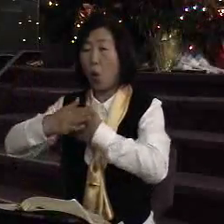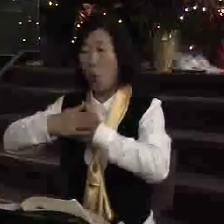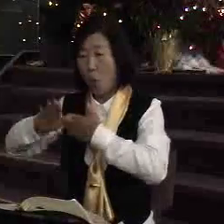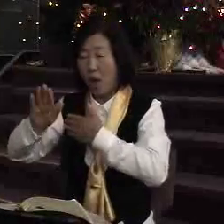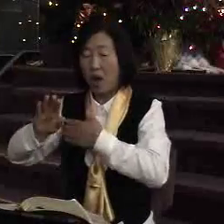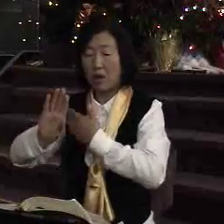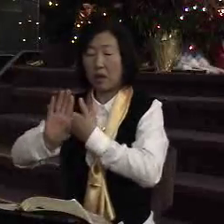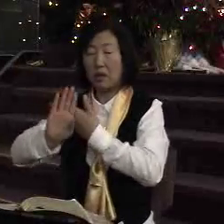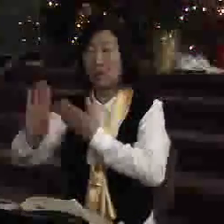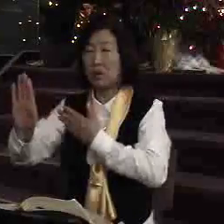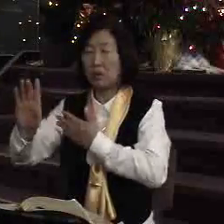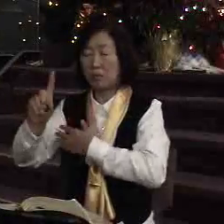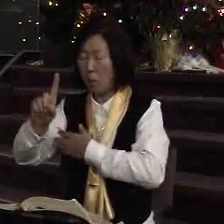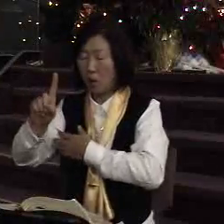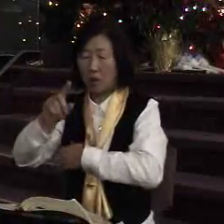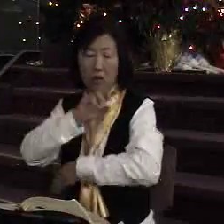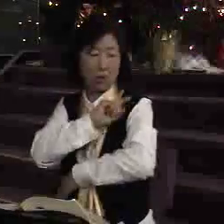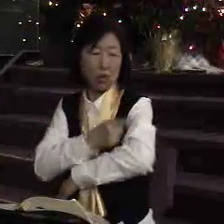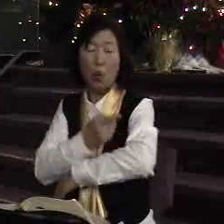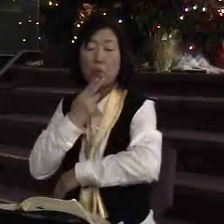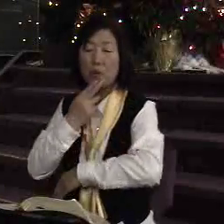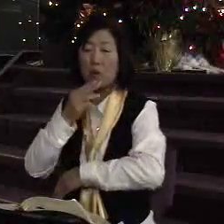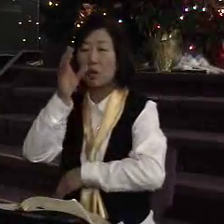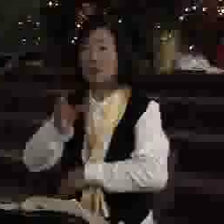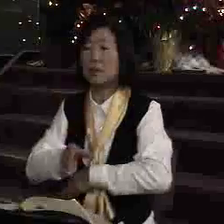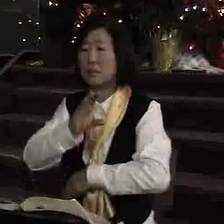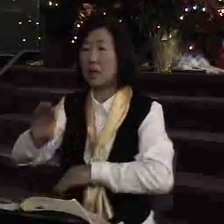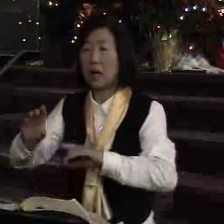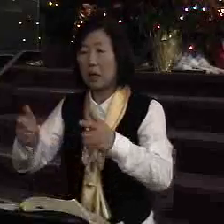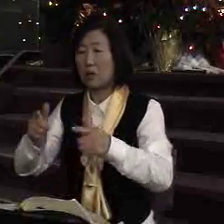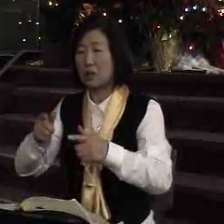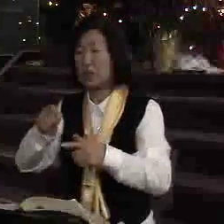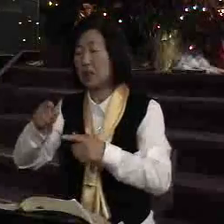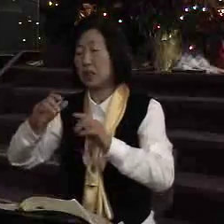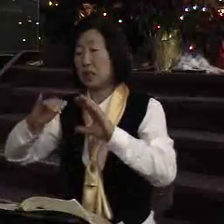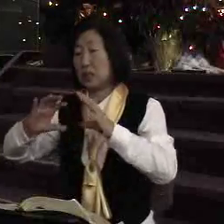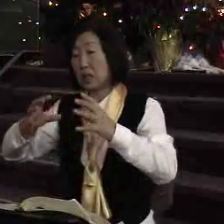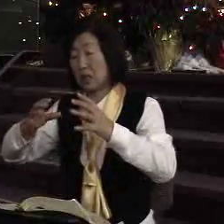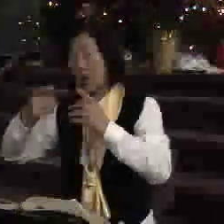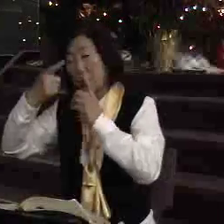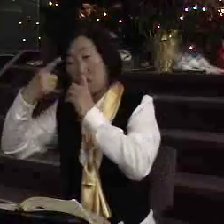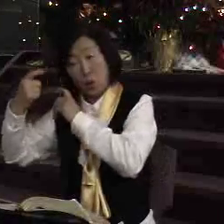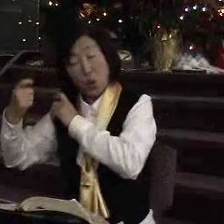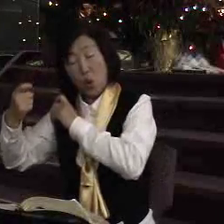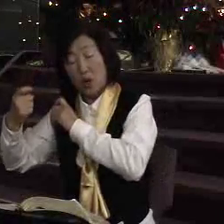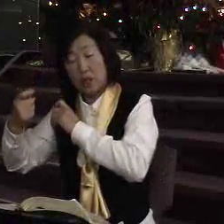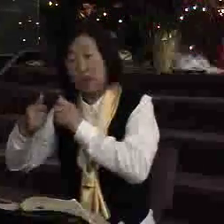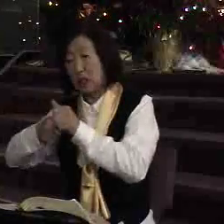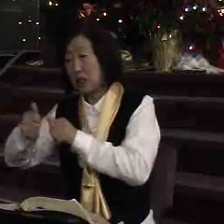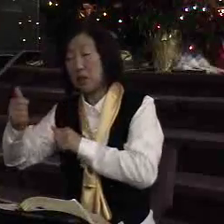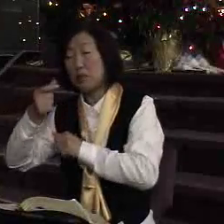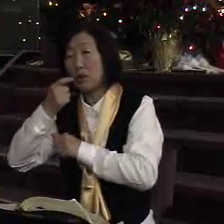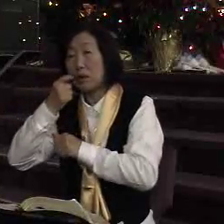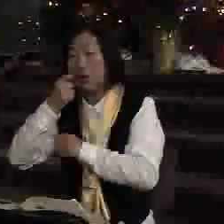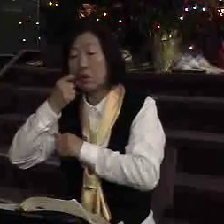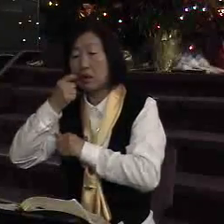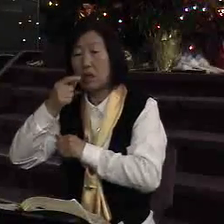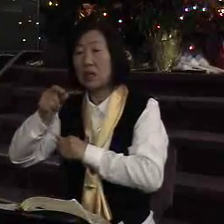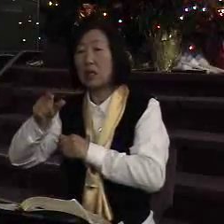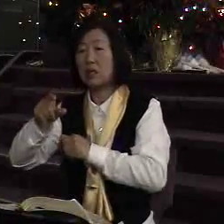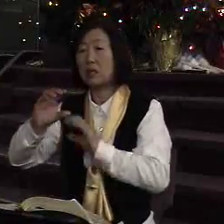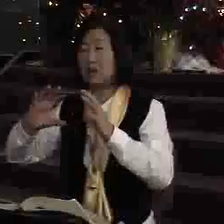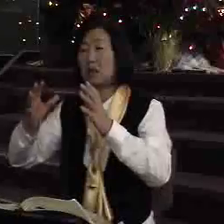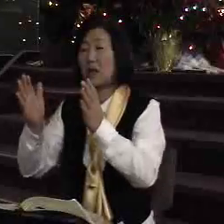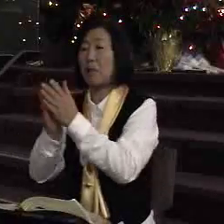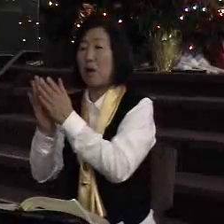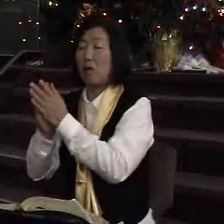없습니다. 십자가 말고는 이 세상의 유혹을 이길 길이 없습니다. 여러분, 세상의 박수보다 하나님의 박수를